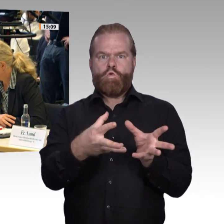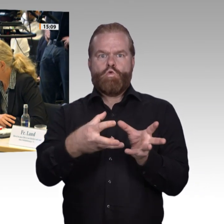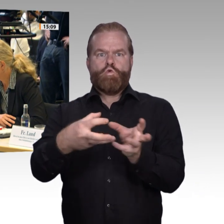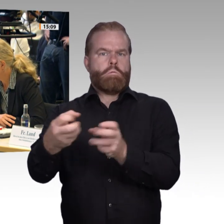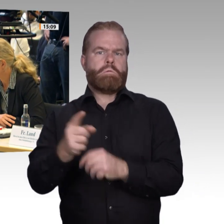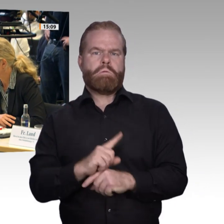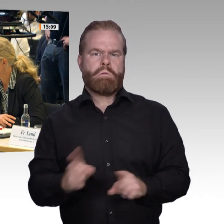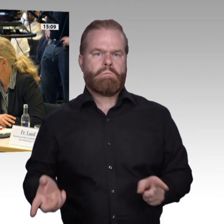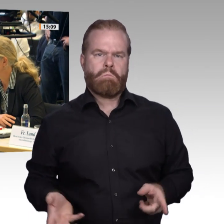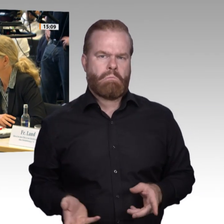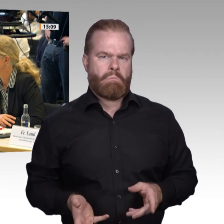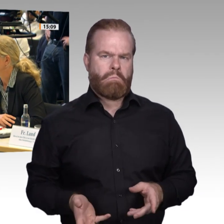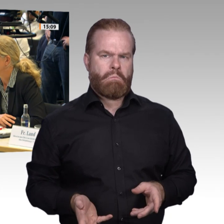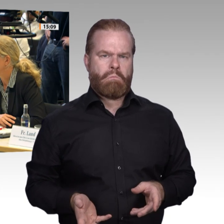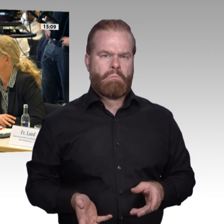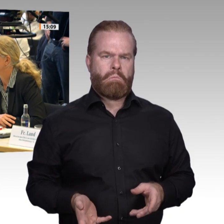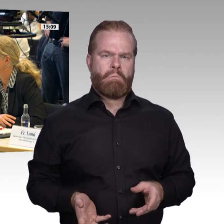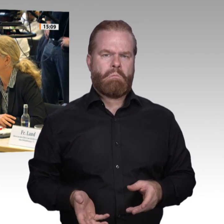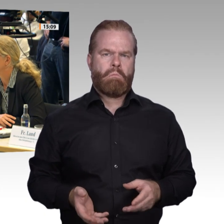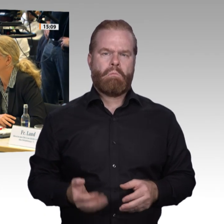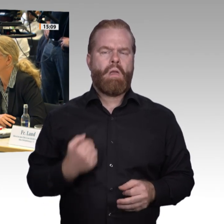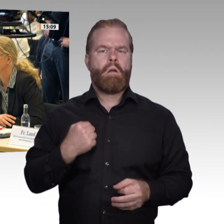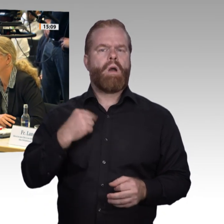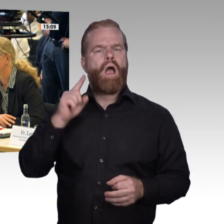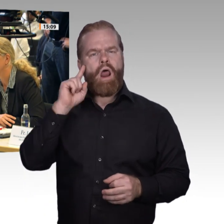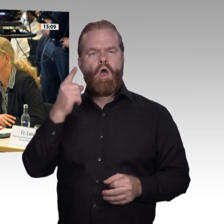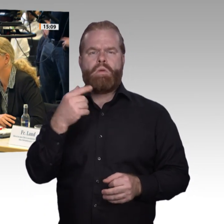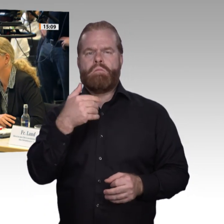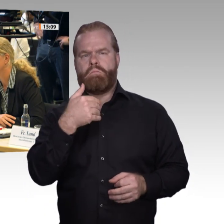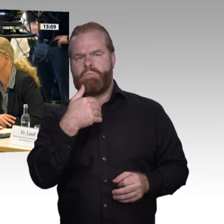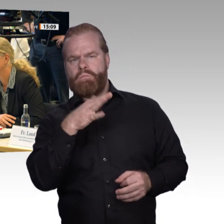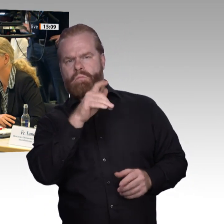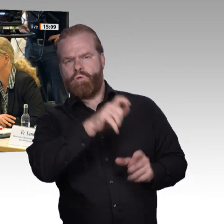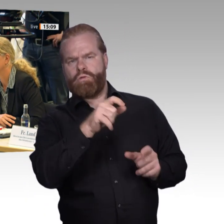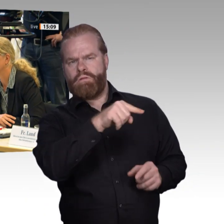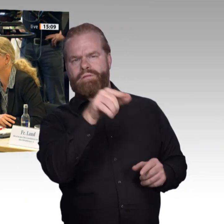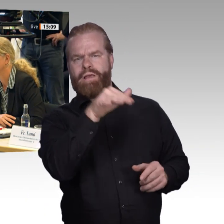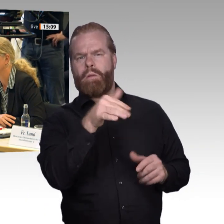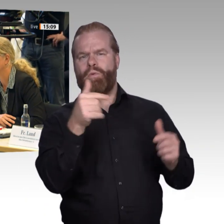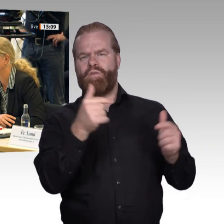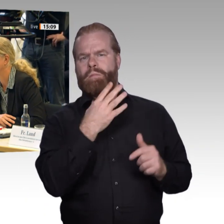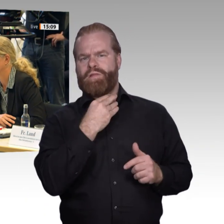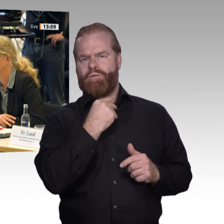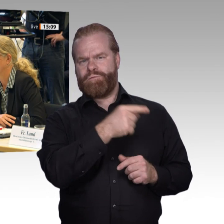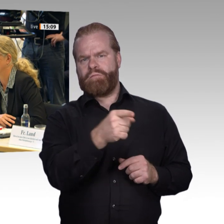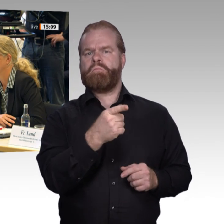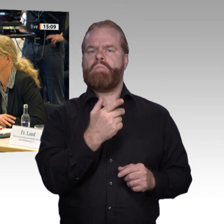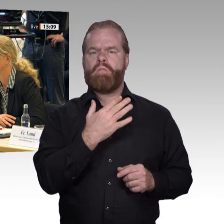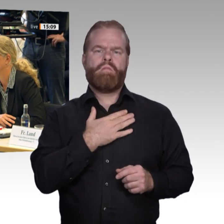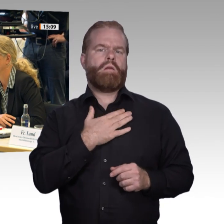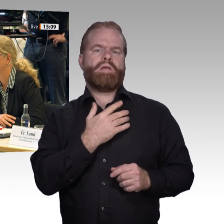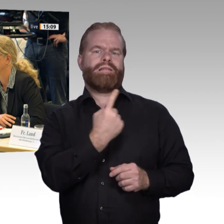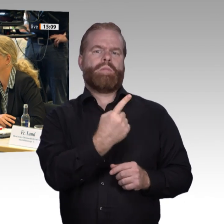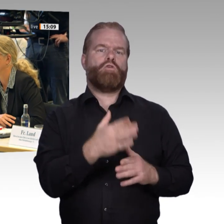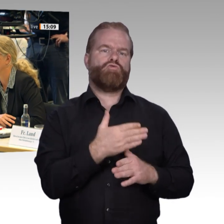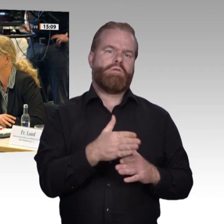allem, dass sie natürlich selber entscheiden, wo und wie sie leben möchten und dass da die Frage der Unterhaltsherabziehung